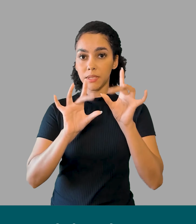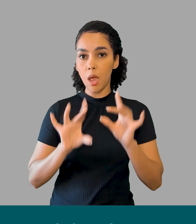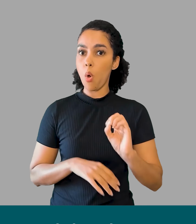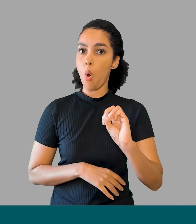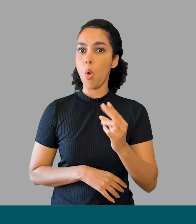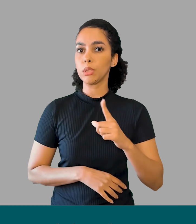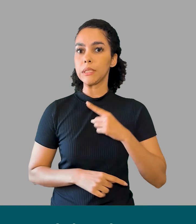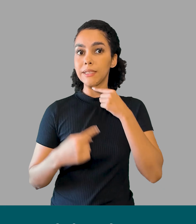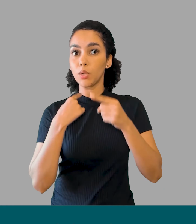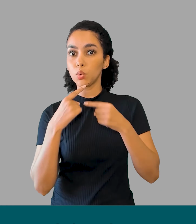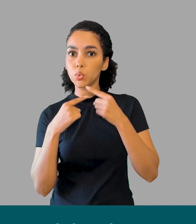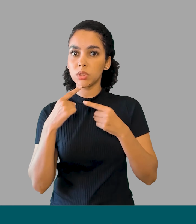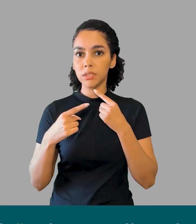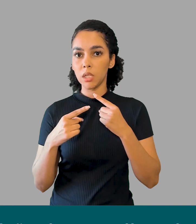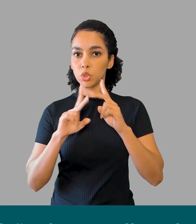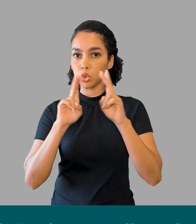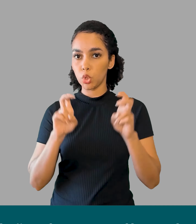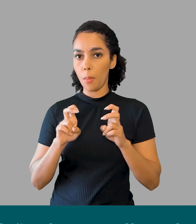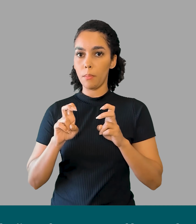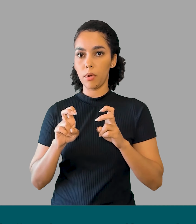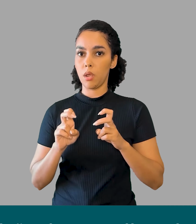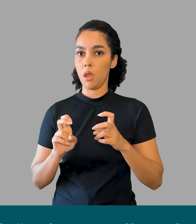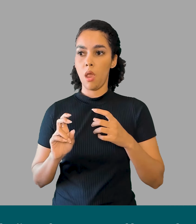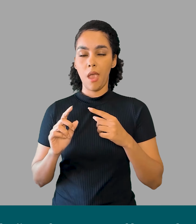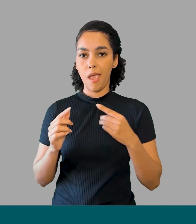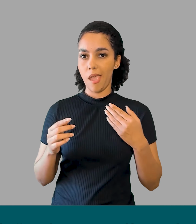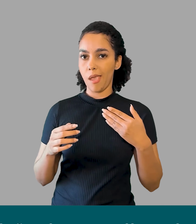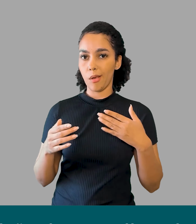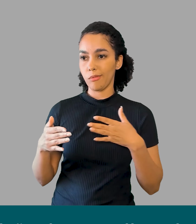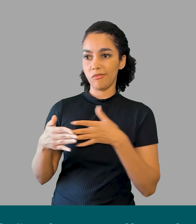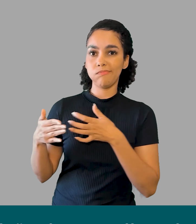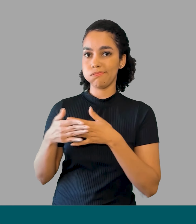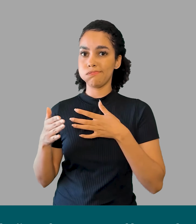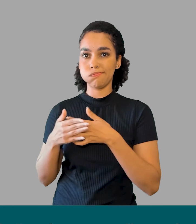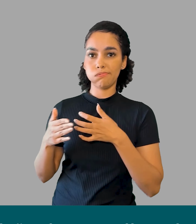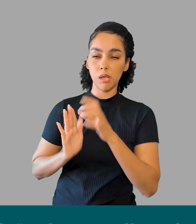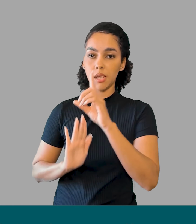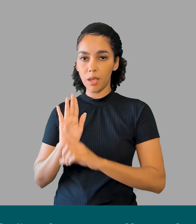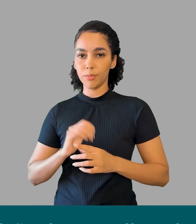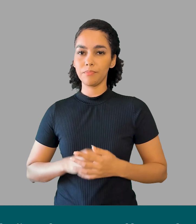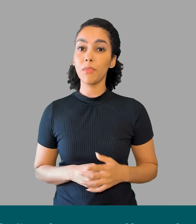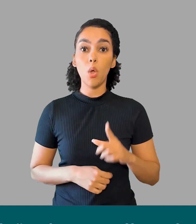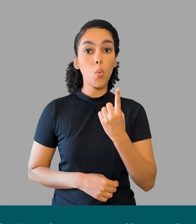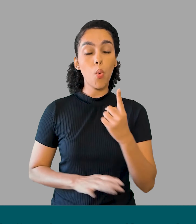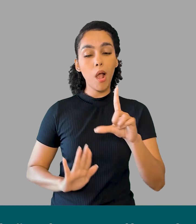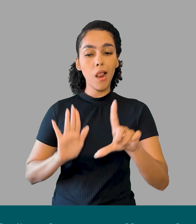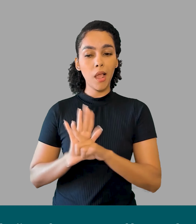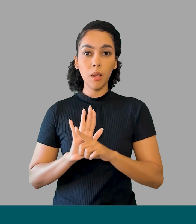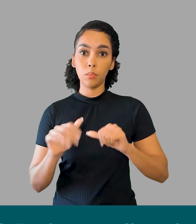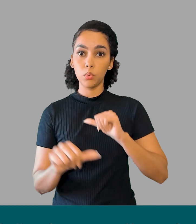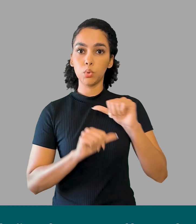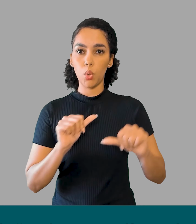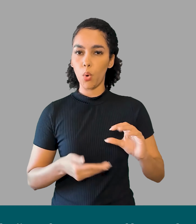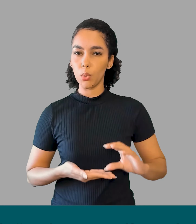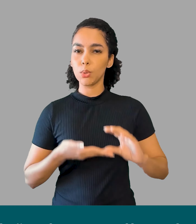de violação de direitos. Uma nova lei modificou a composição do Conselho. Ela foi aprovada em março de 2020,